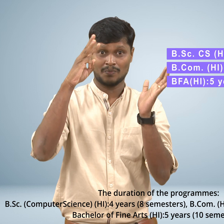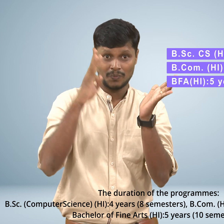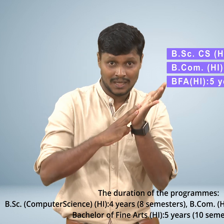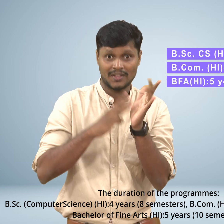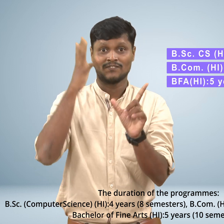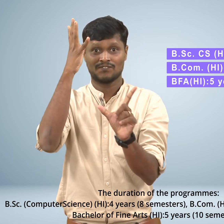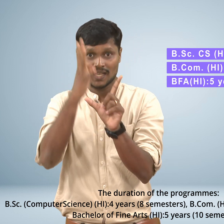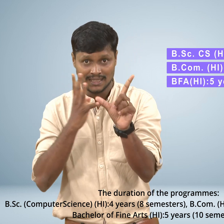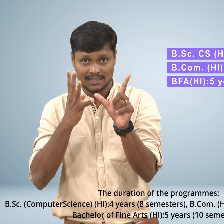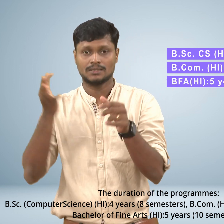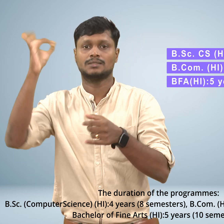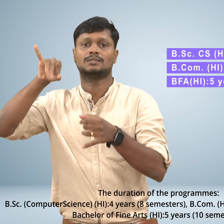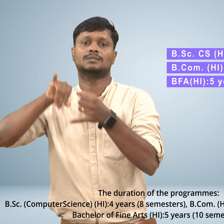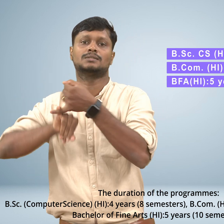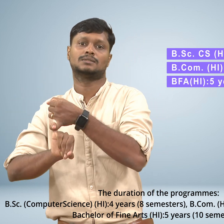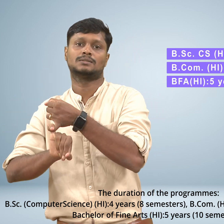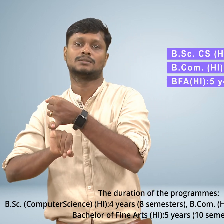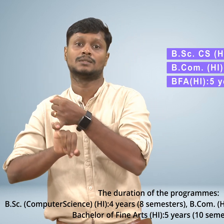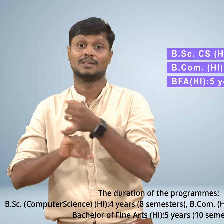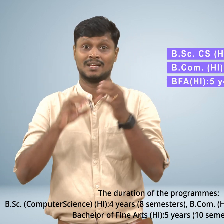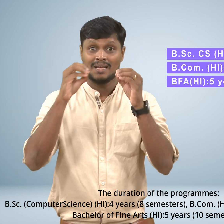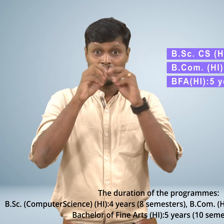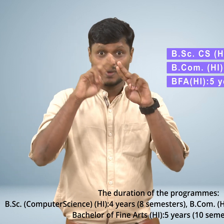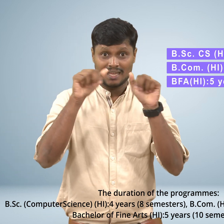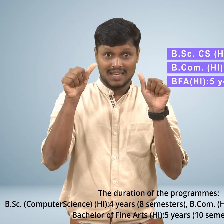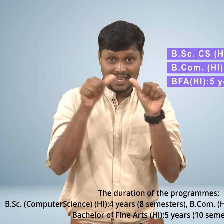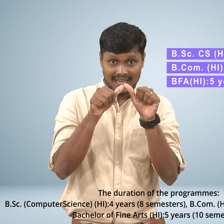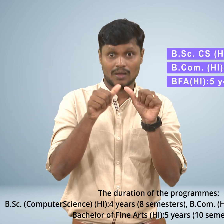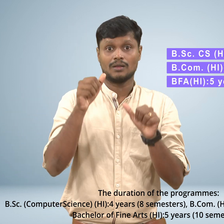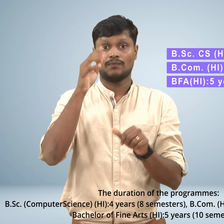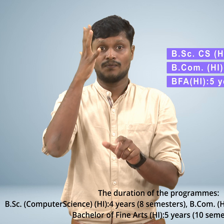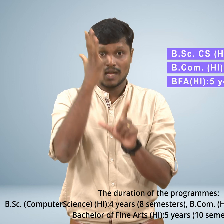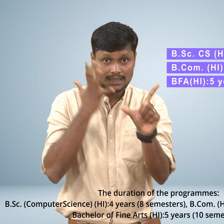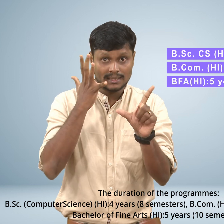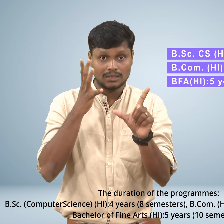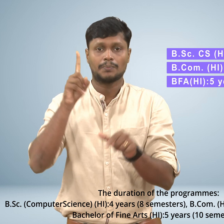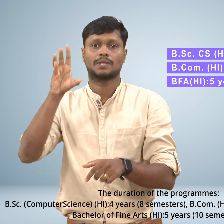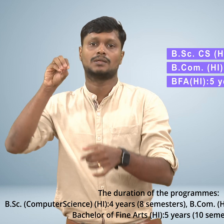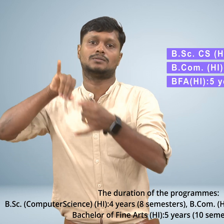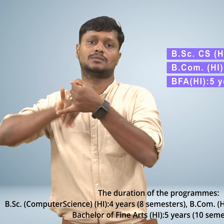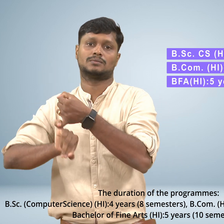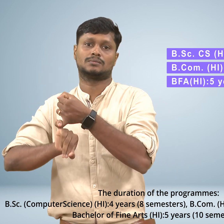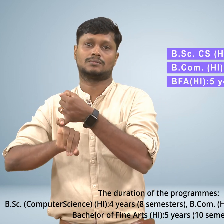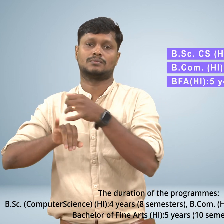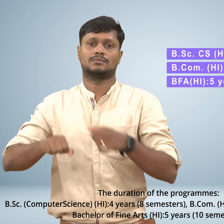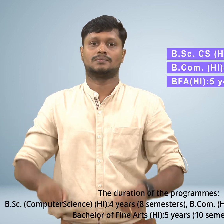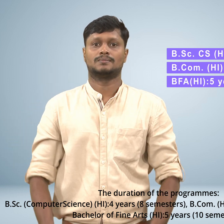BCom 8 സെമസ്റ്റർ അടങ്ങുന്ന 4 വർഷത്തെ കോഴ്സാണ്. BFA 10 സെമസ്റ്ററുള്ള 5 വർഷത്തെ കോഴ്സാണ്.